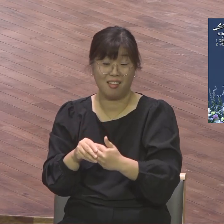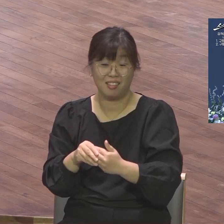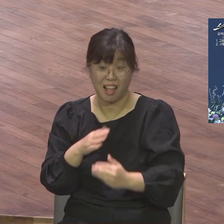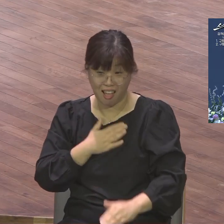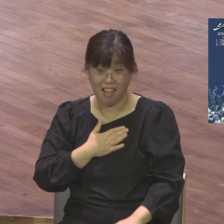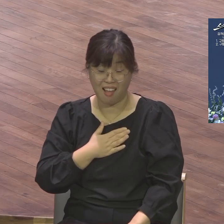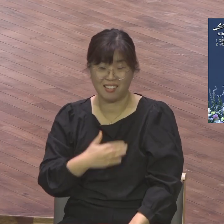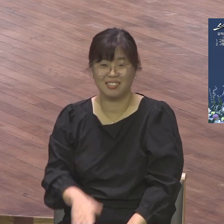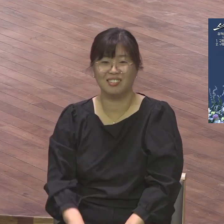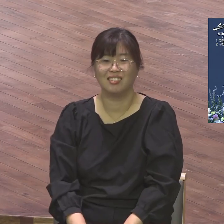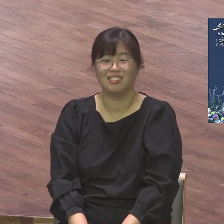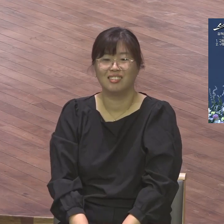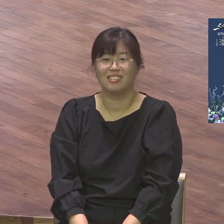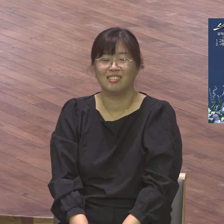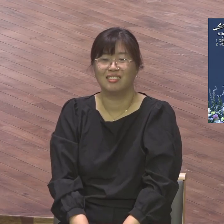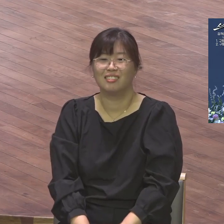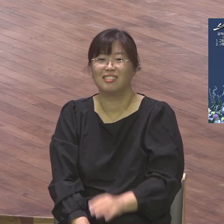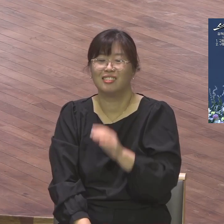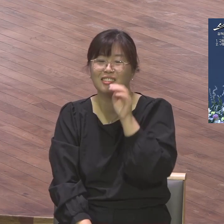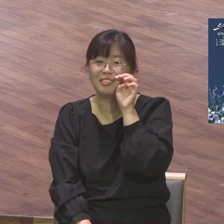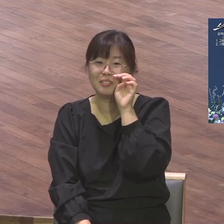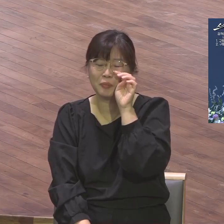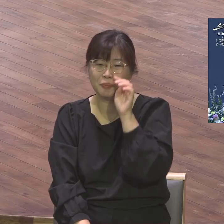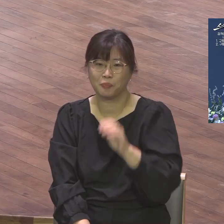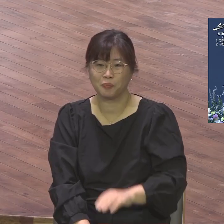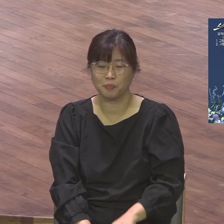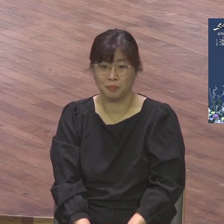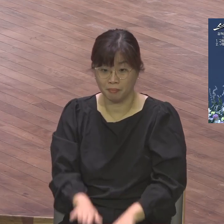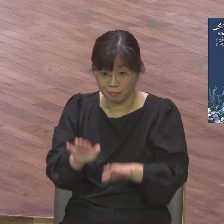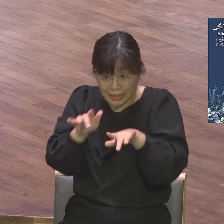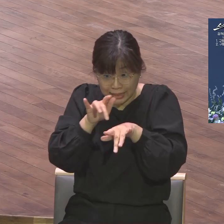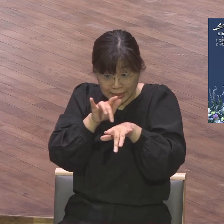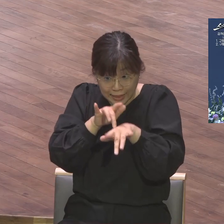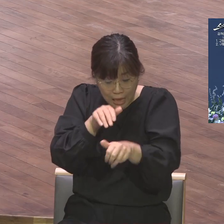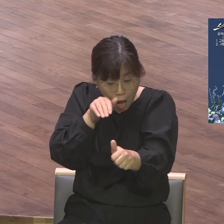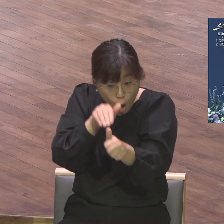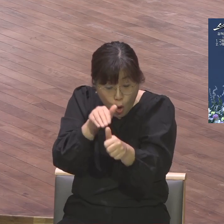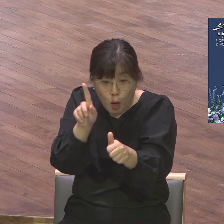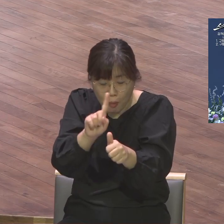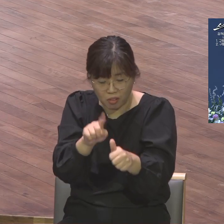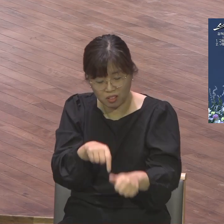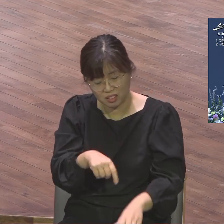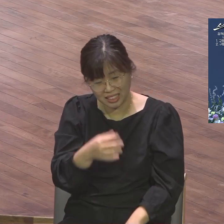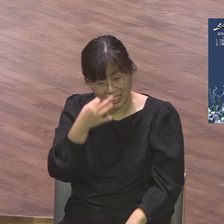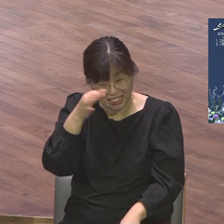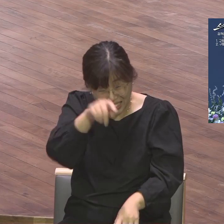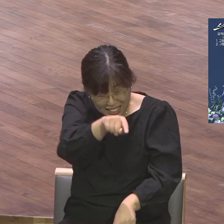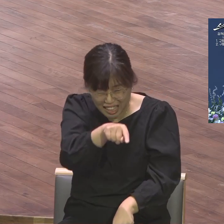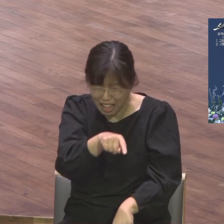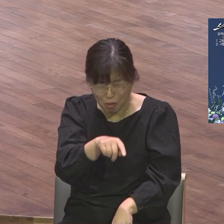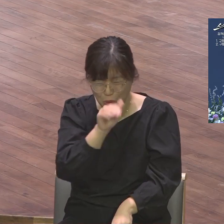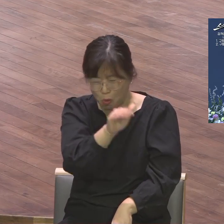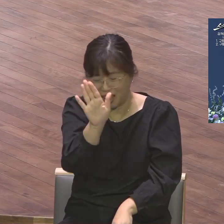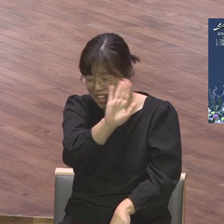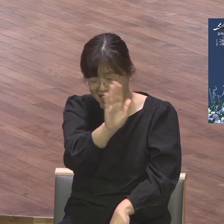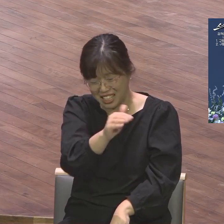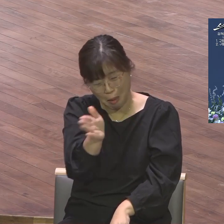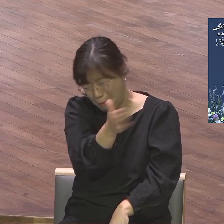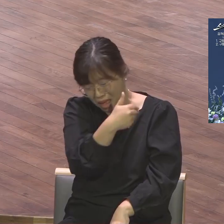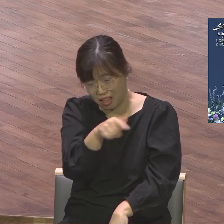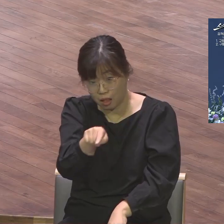중요한 사람일수록 사단이 계속해서 내면에 공격하지요. 이런저런